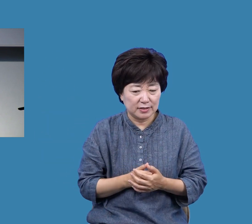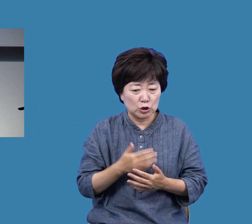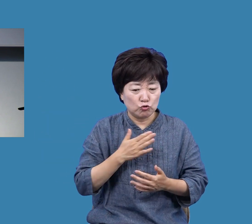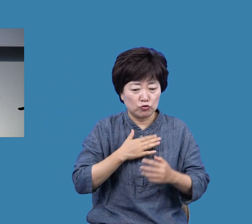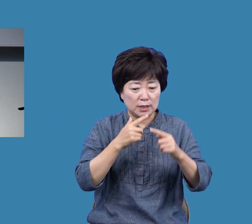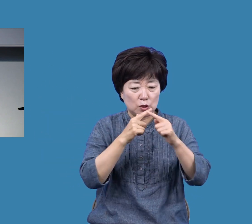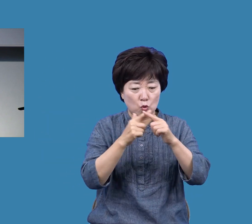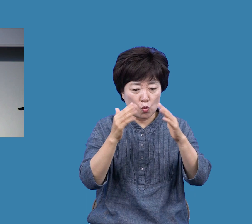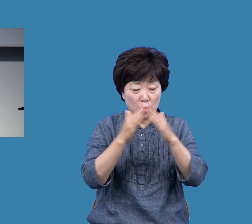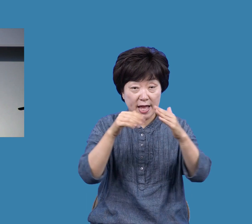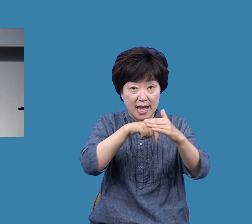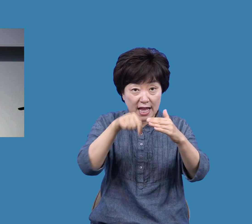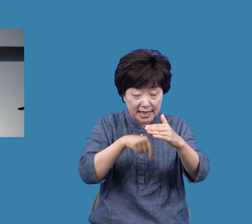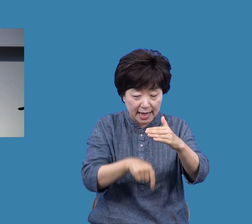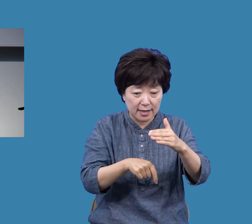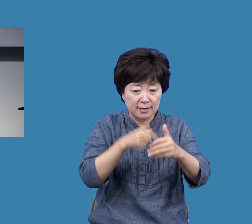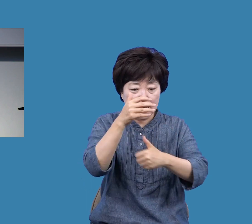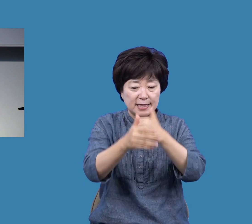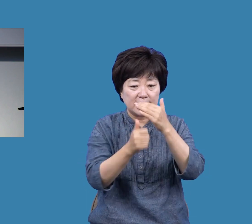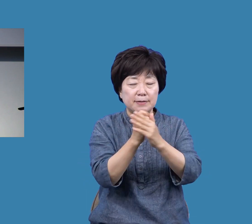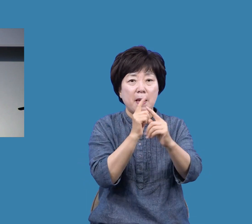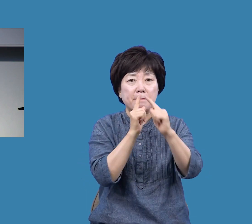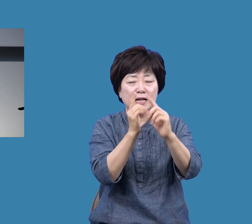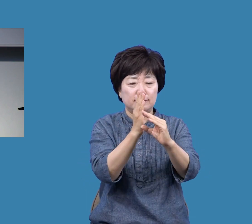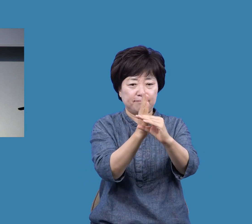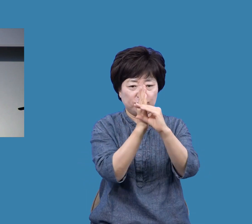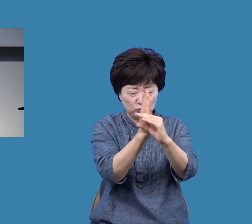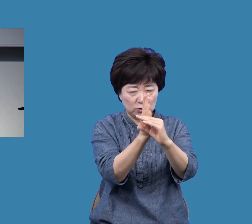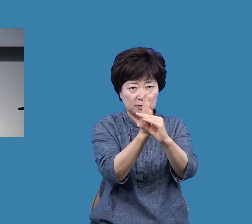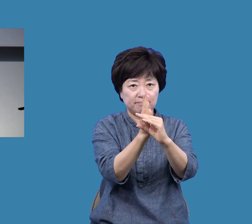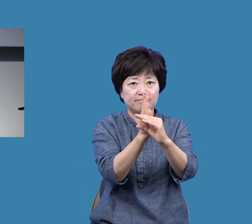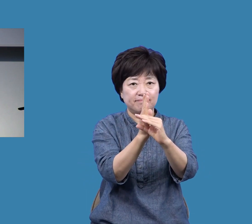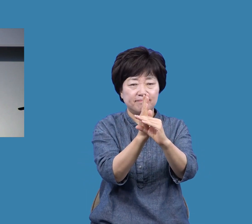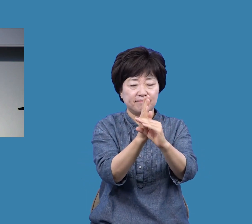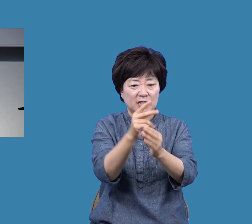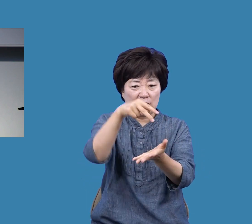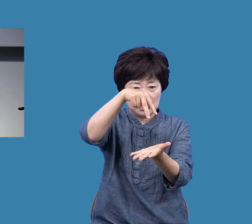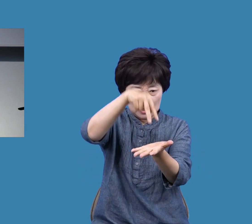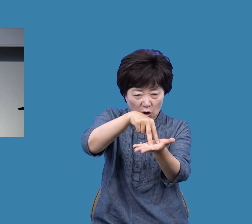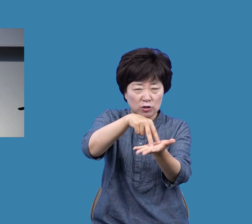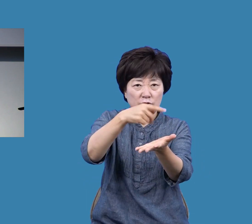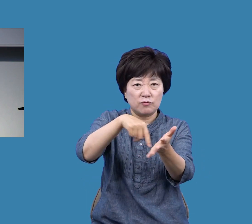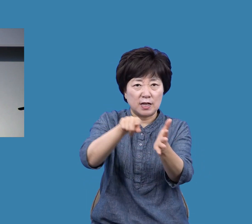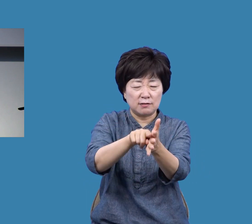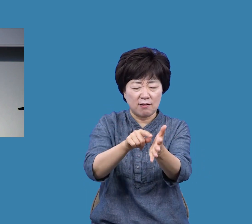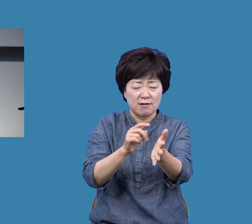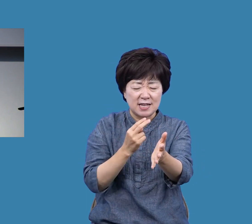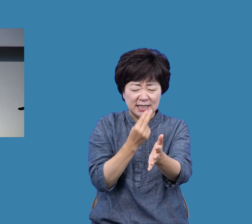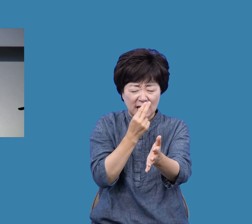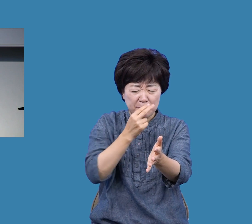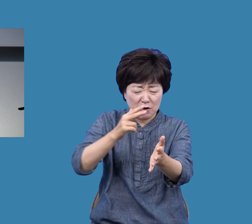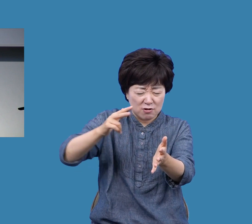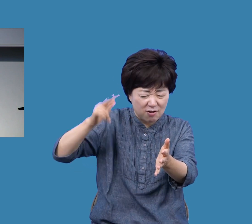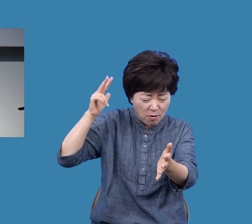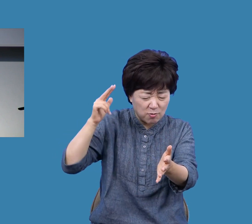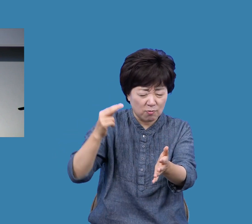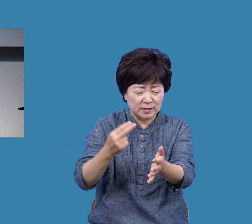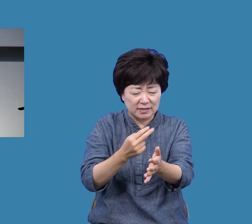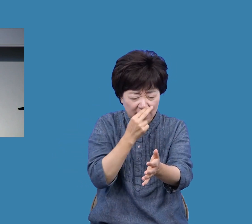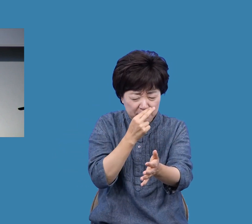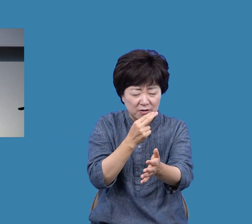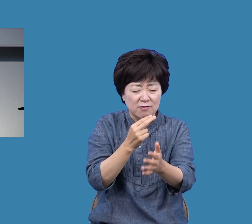교회 공동체가 하나님 말씀대로 서게 하기 위해서요, 생명을 걸고 기도하고 생명을 걸고